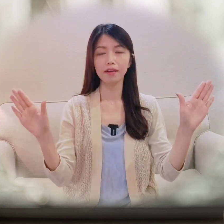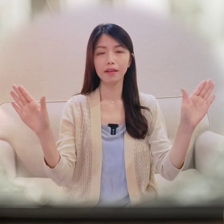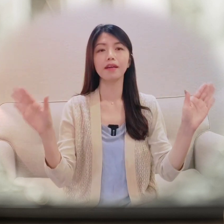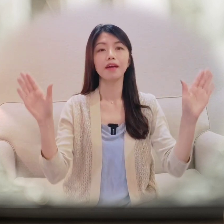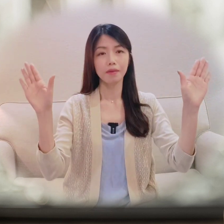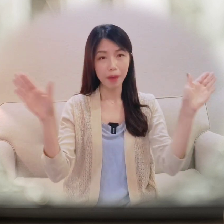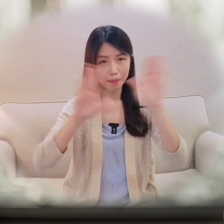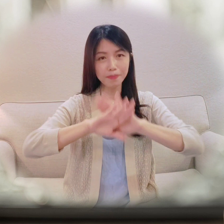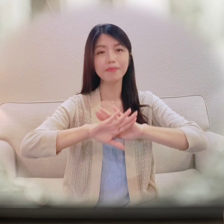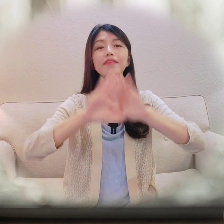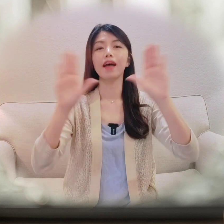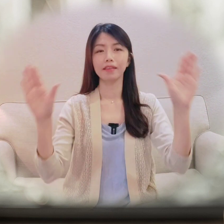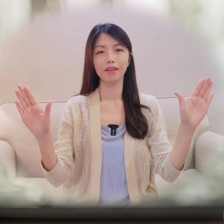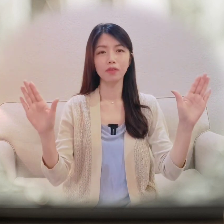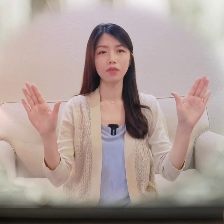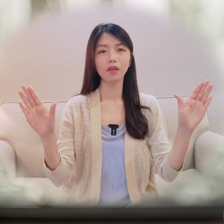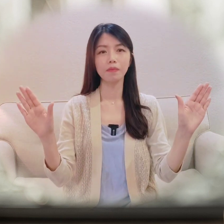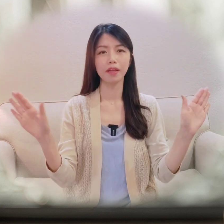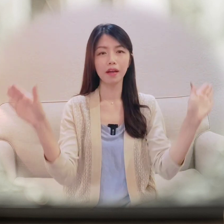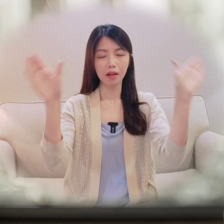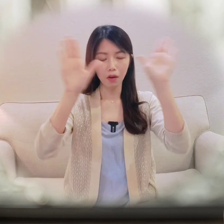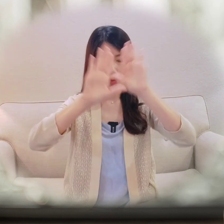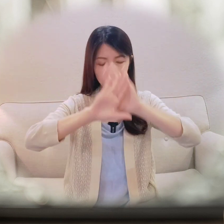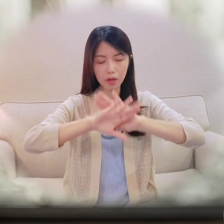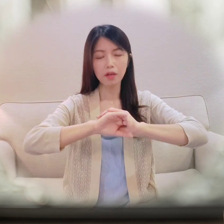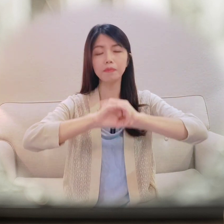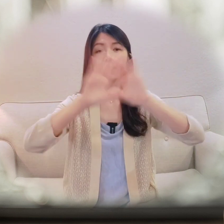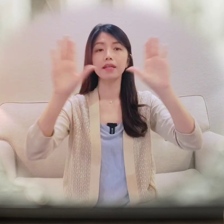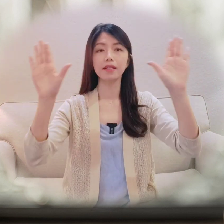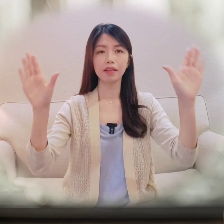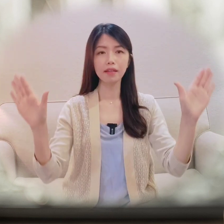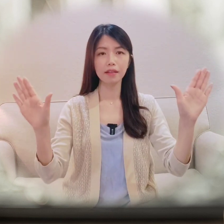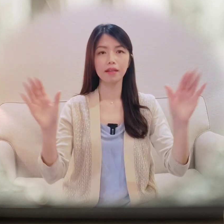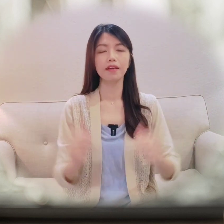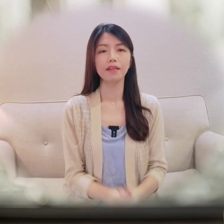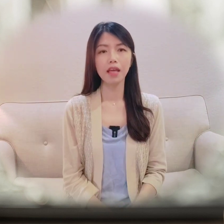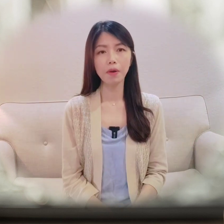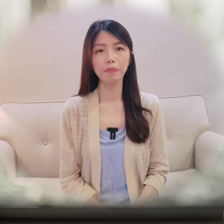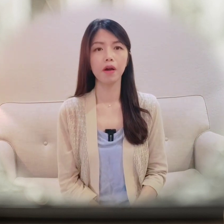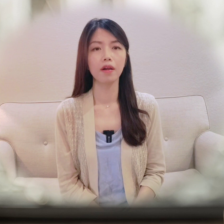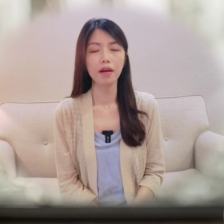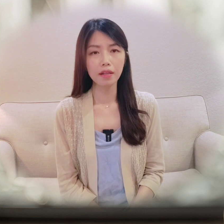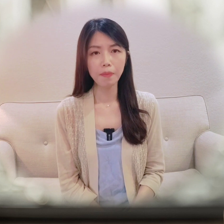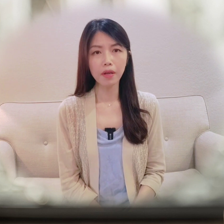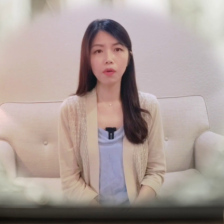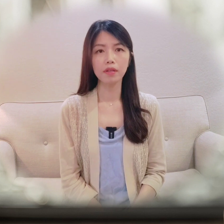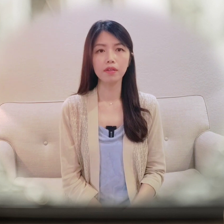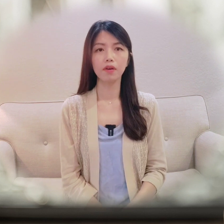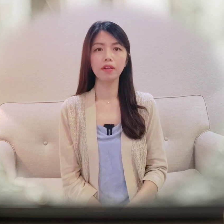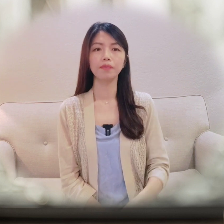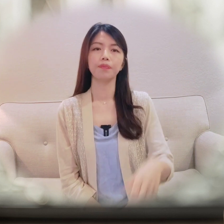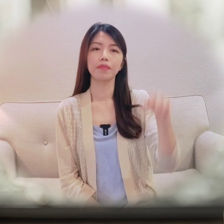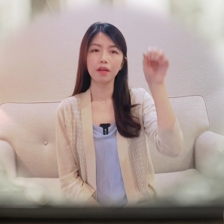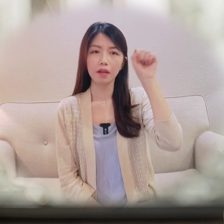밝다, 밤, 낮 이런 뜻의 수어가 됩니다. 어둠을 밝히시는 새벽별. 새벽이라고 하는